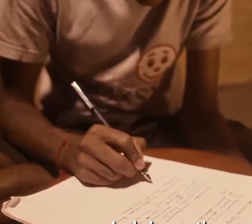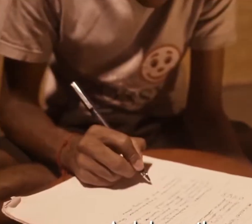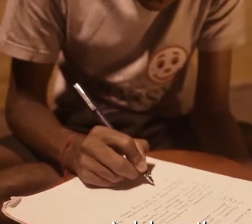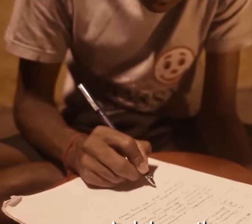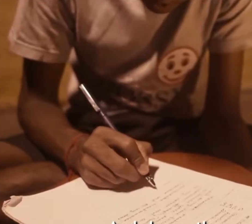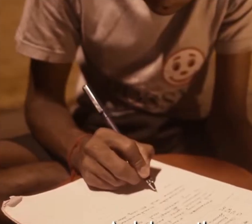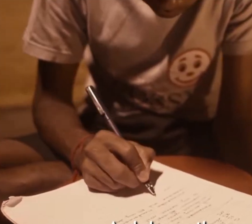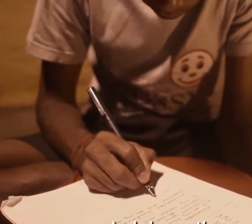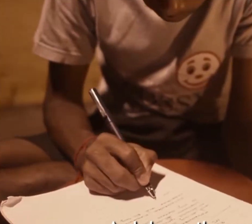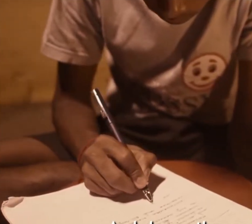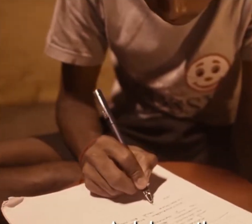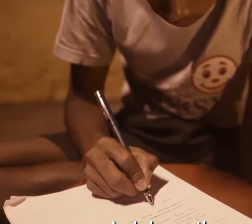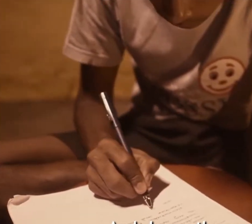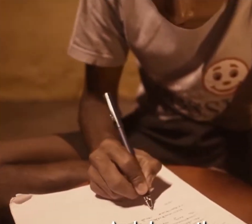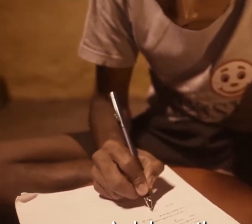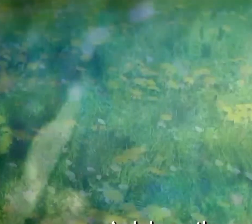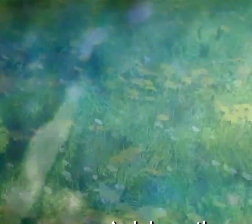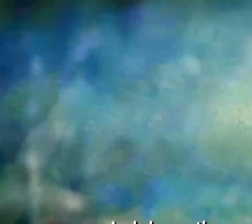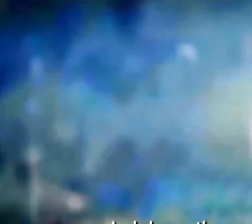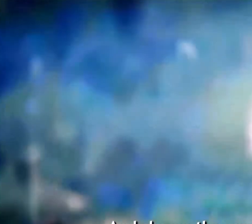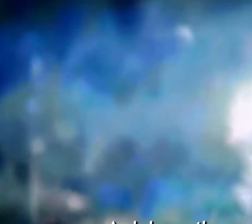को आलोकित करने